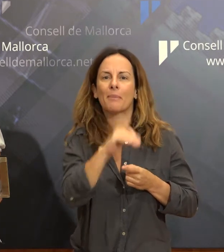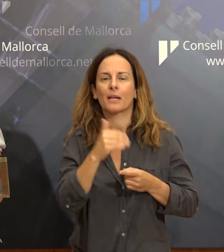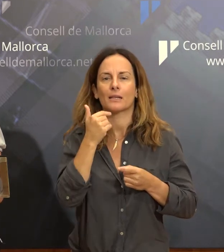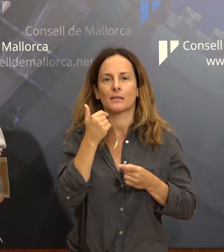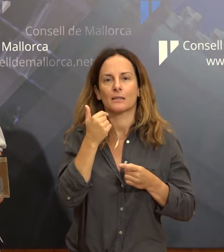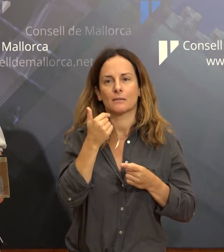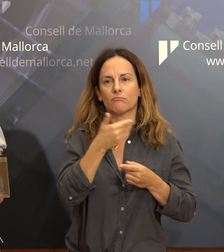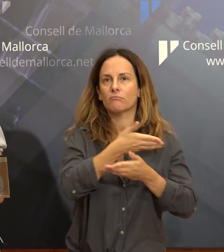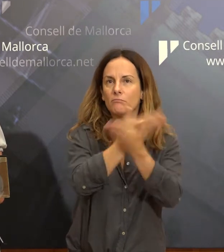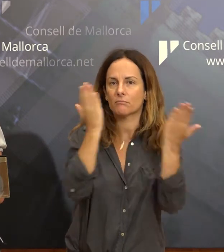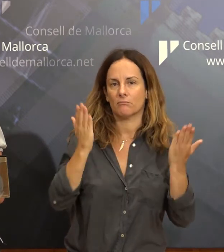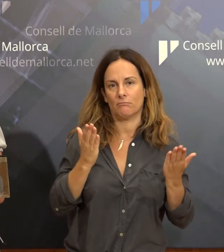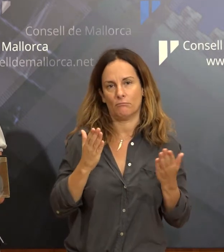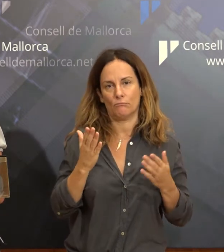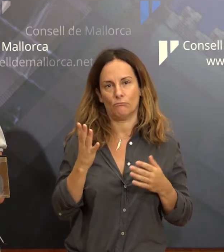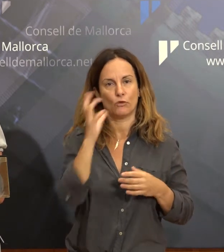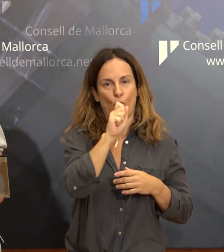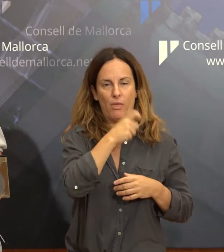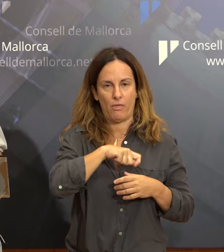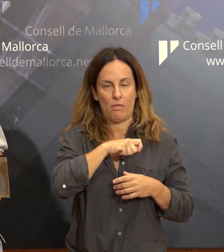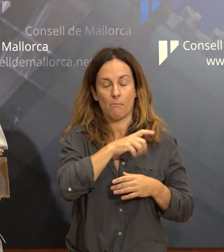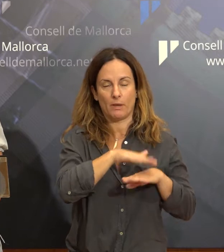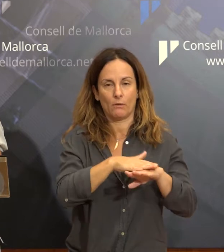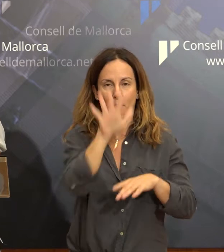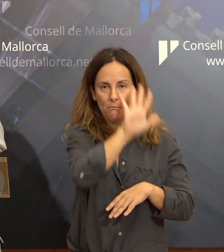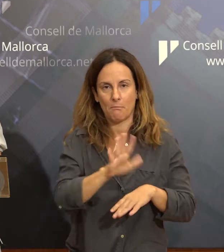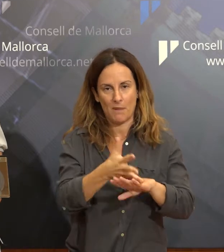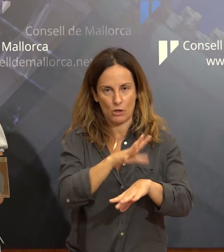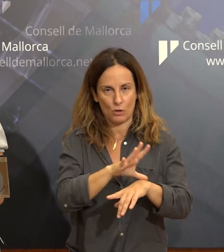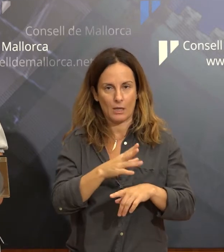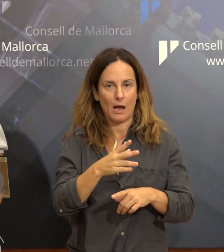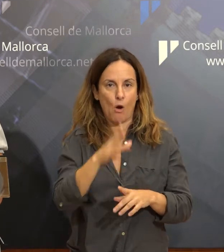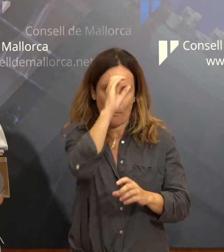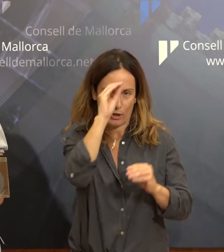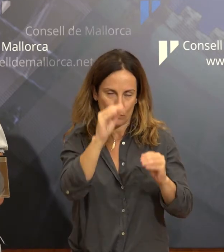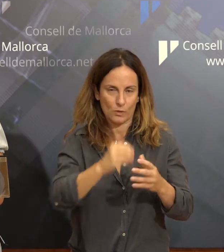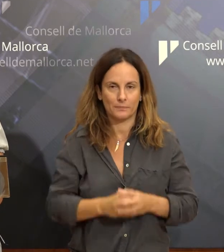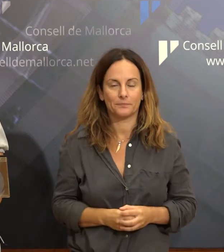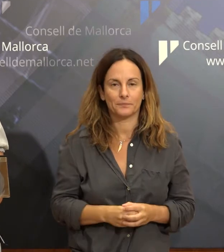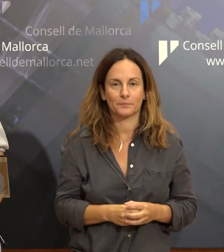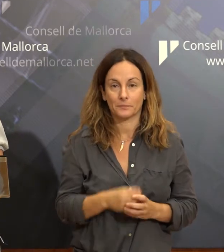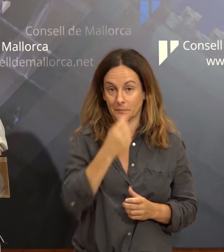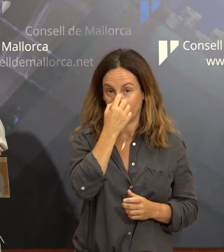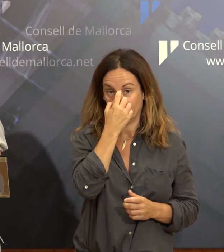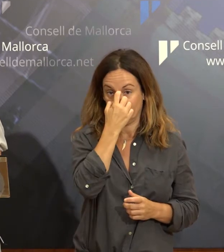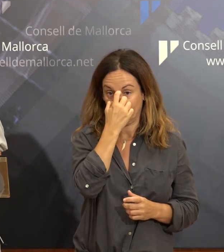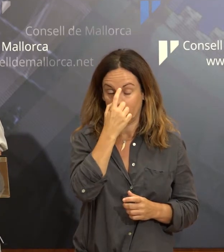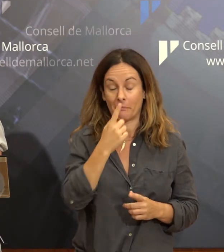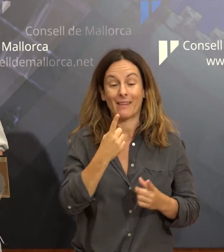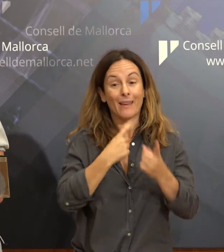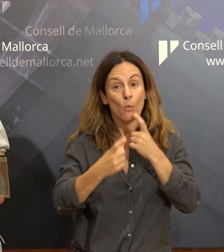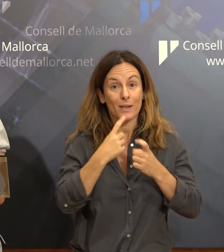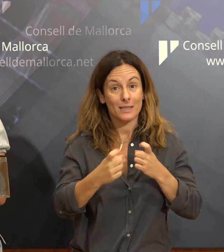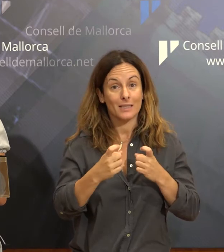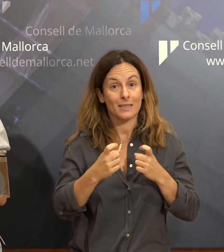de tot de la població. L'enquesta a la que feien referència, a part de tot aquest